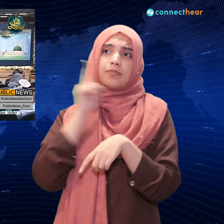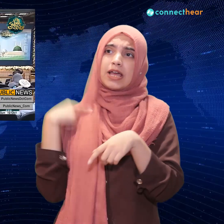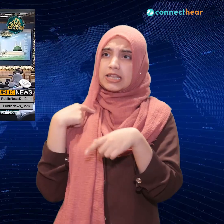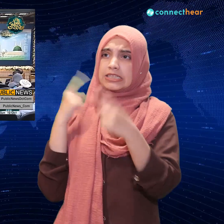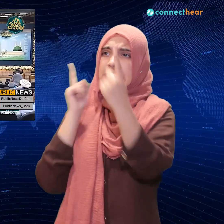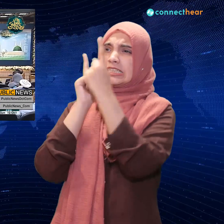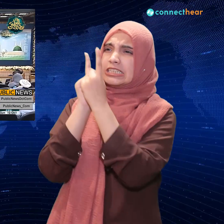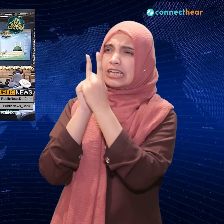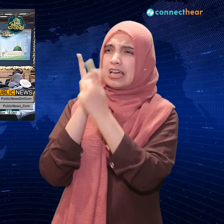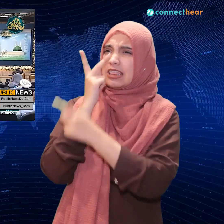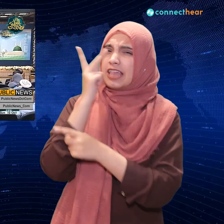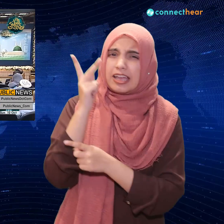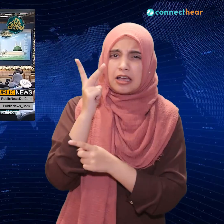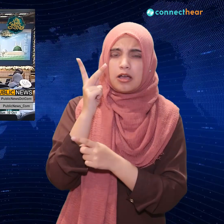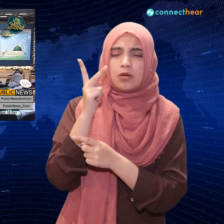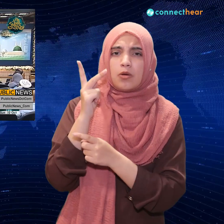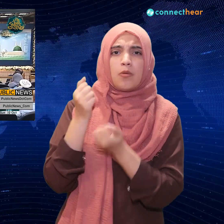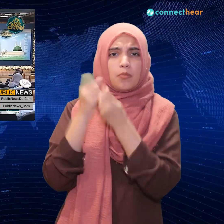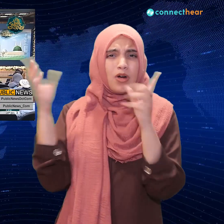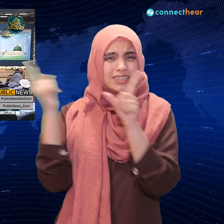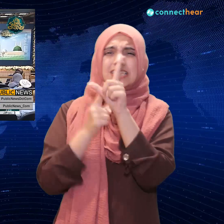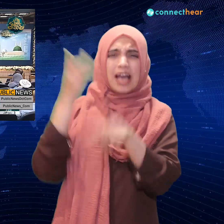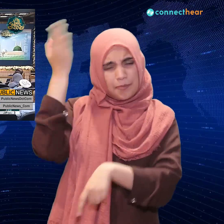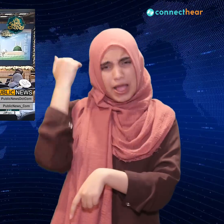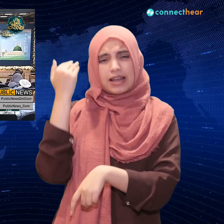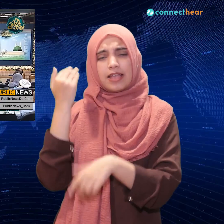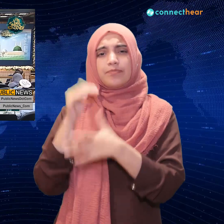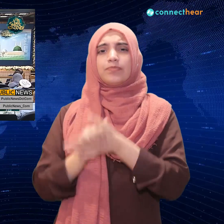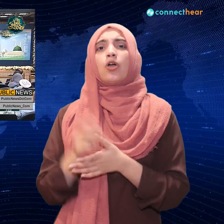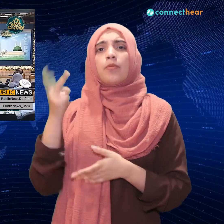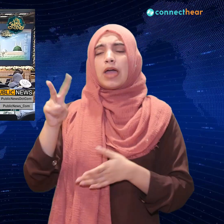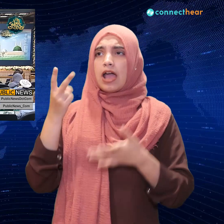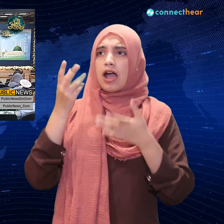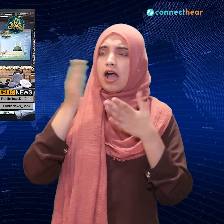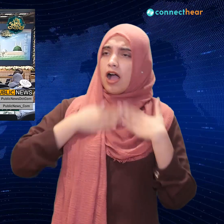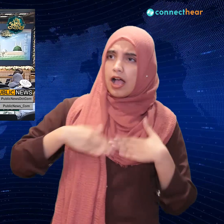کئی سالوں کے بعد کی بات کر رہا ہوں، تو مجھے آہستہ